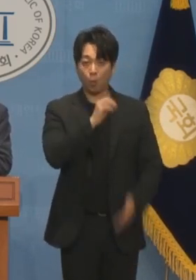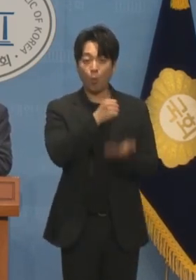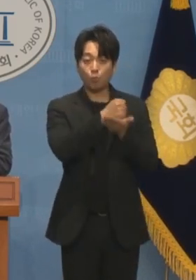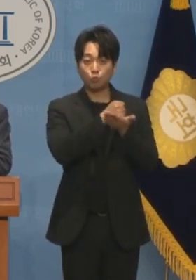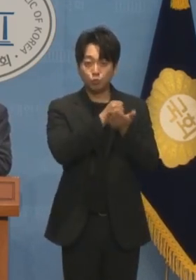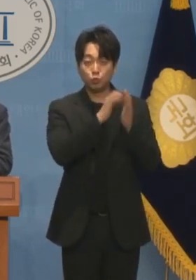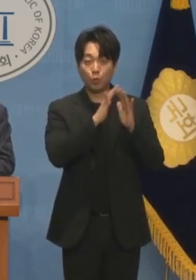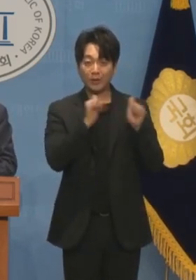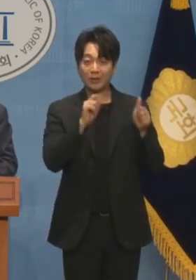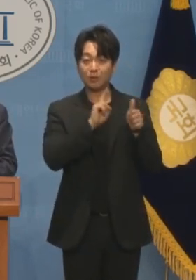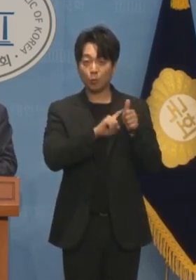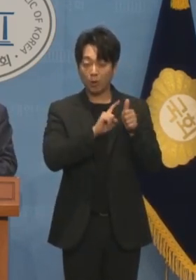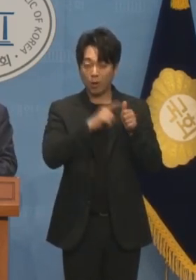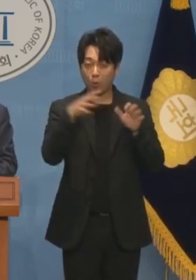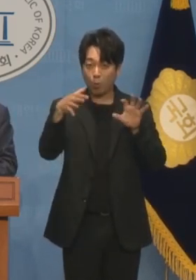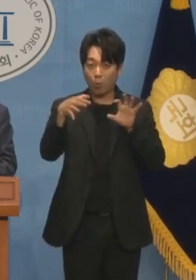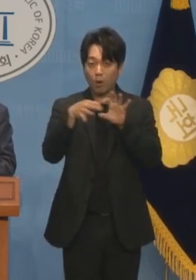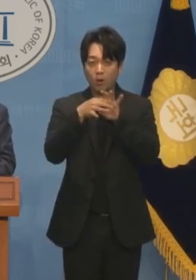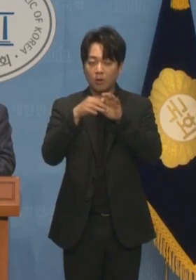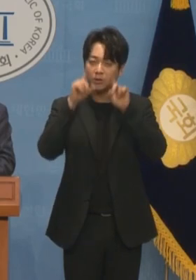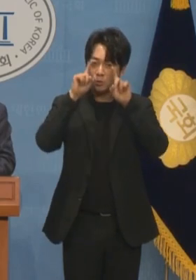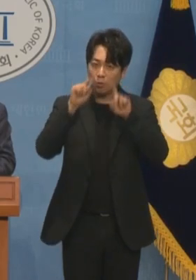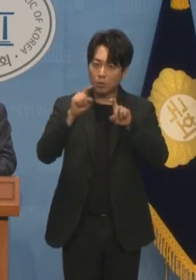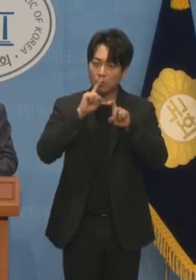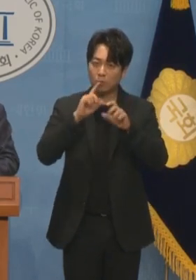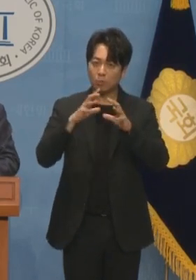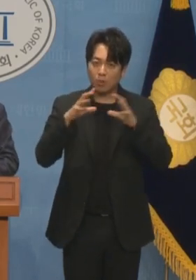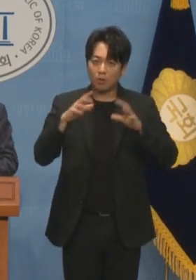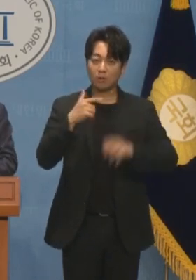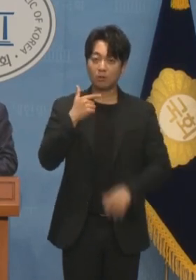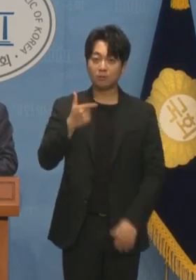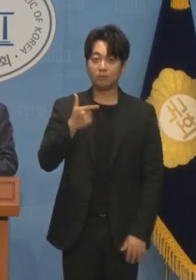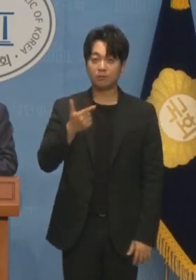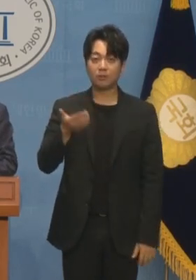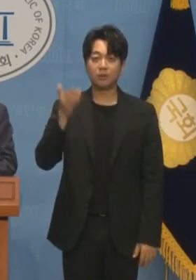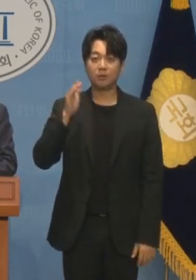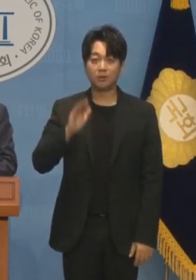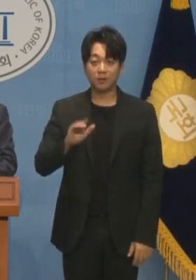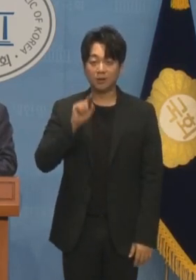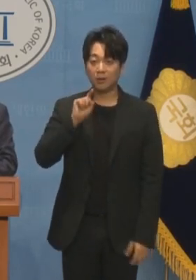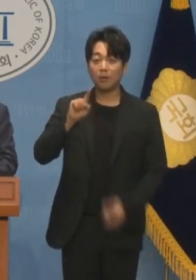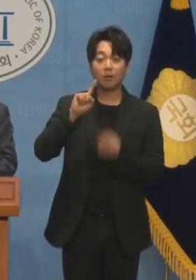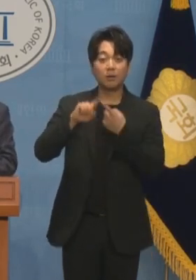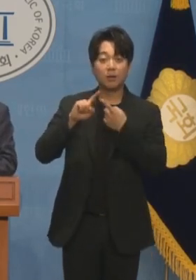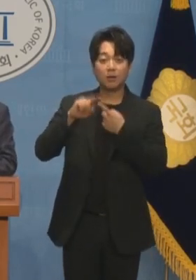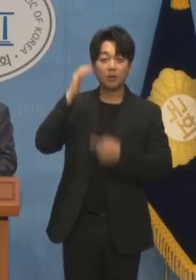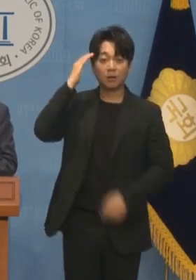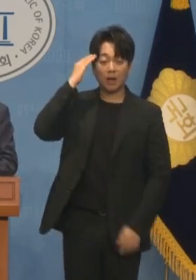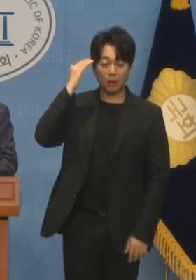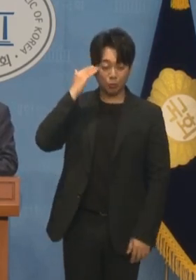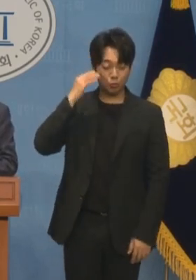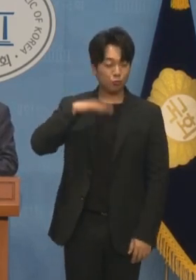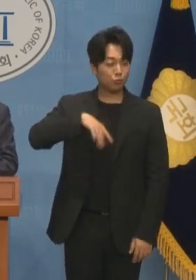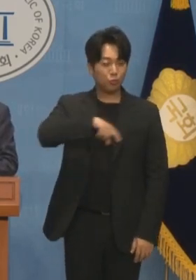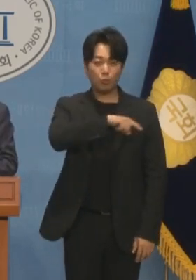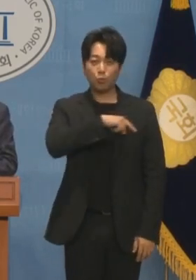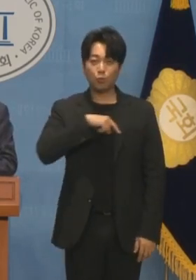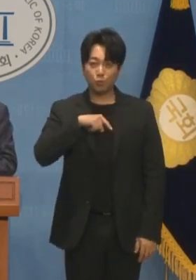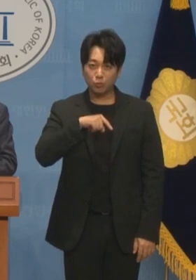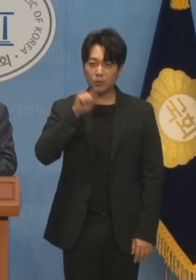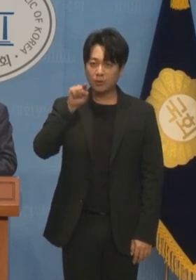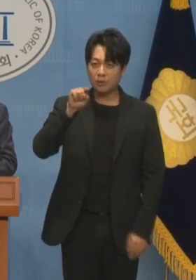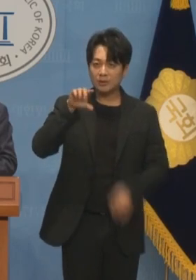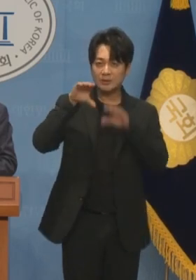있음에도 불구하고 대한민국에는 그에 대해 제동을 거는 시스템이 전혀 작동되고